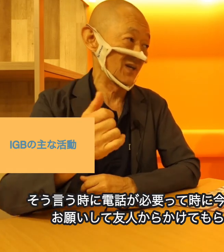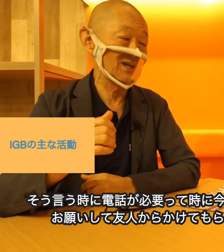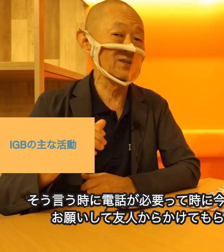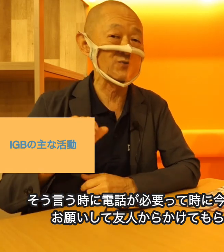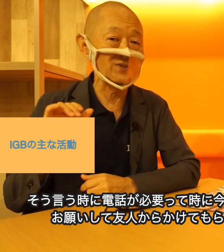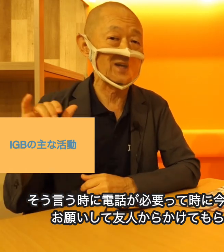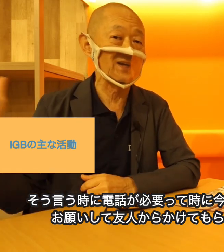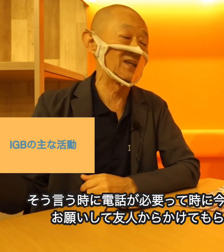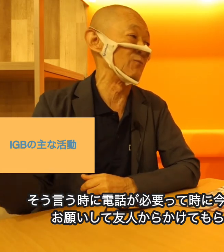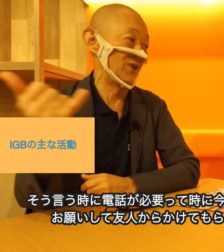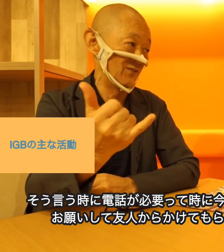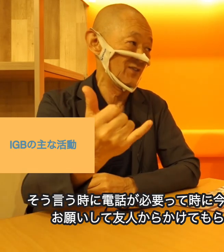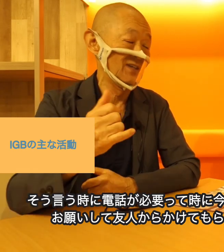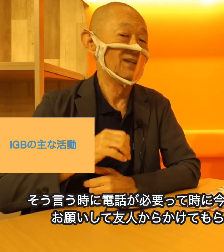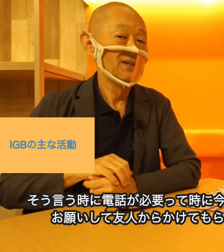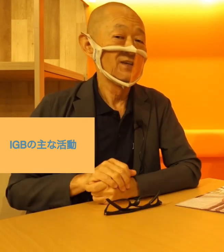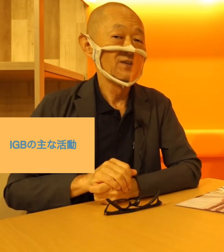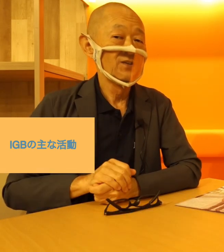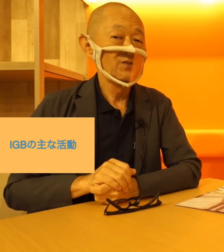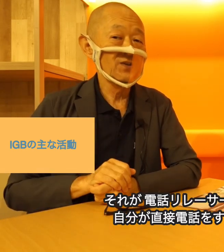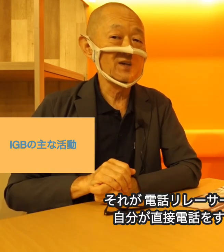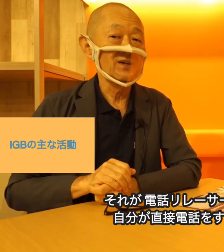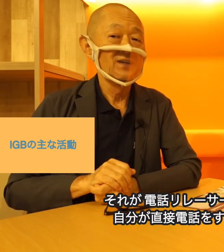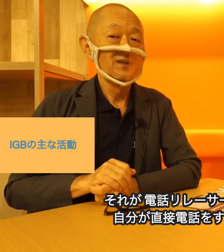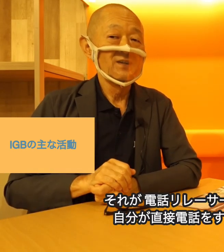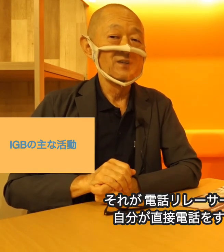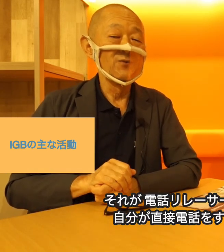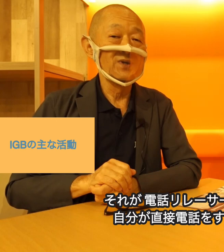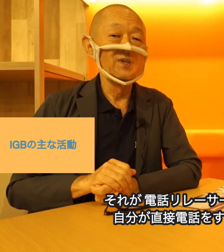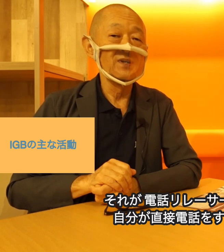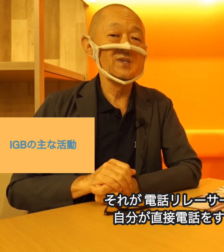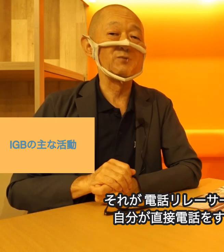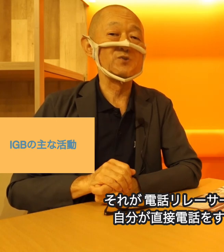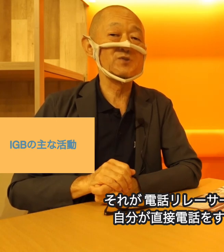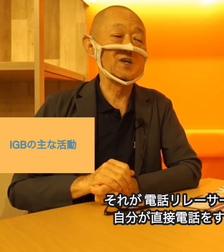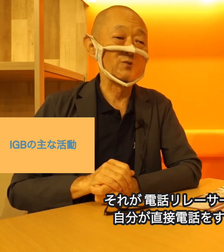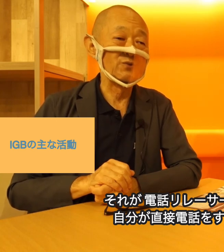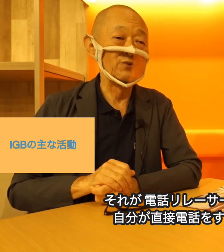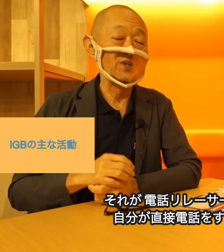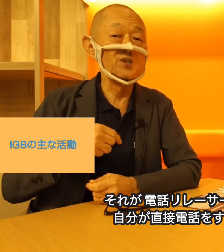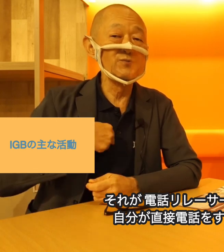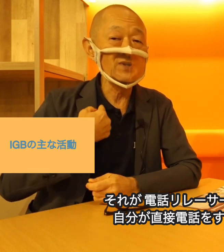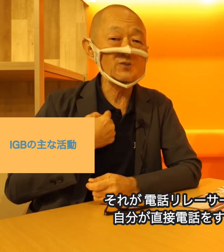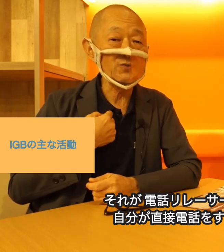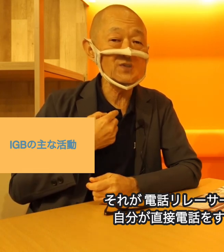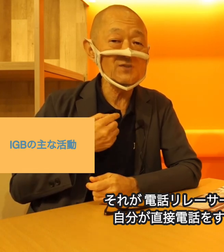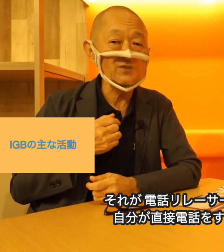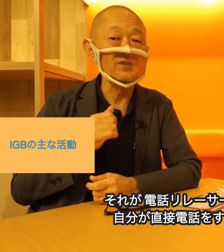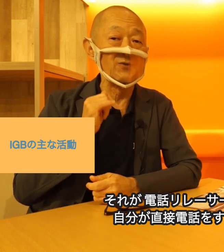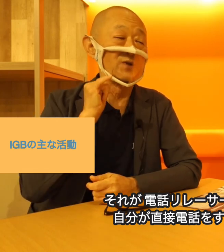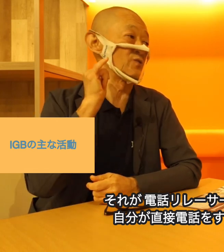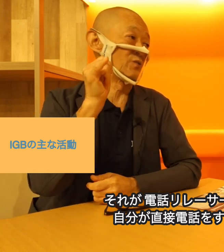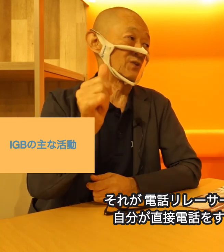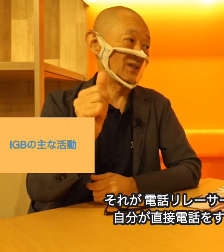家族からかけてもらう、それが電話リレーサービスを使うことによって自分が直接電話をすることができ